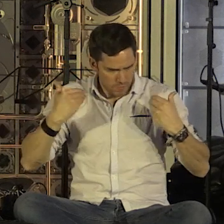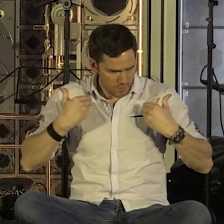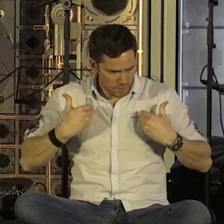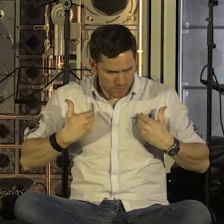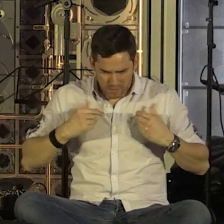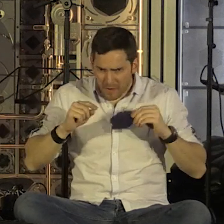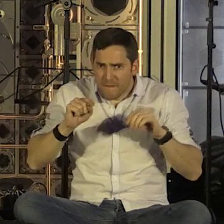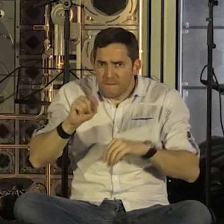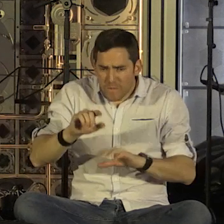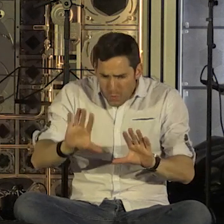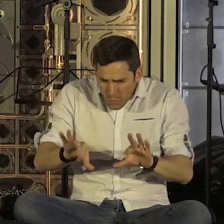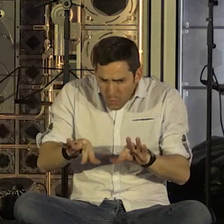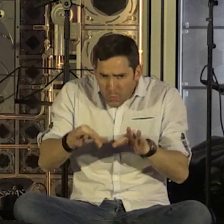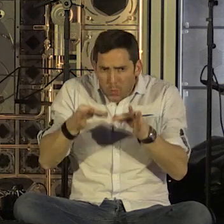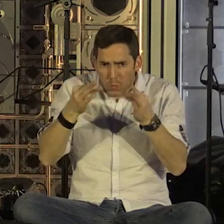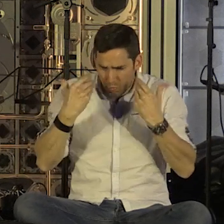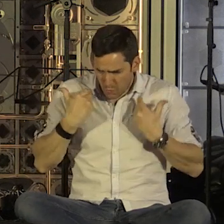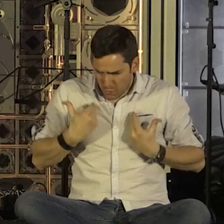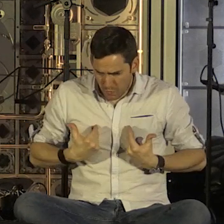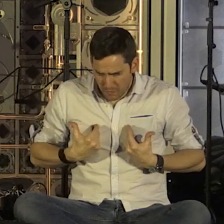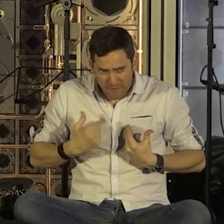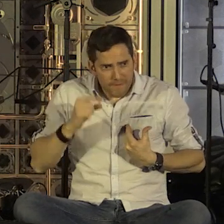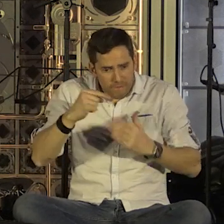Il nous faudra nous retrouver L'enfant,